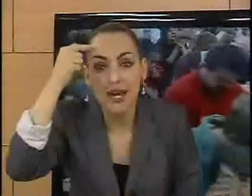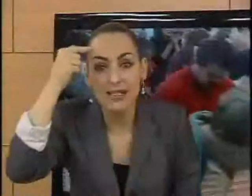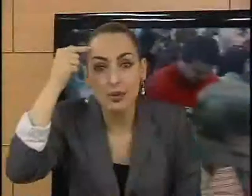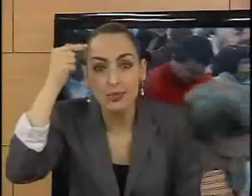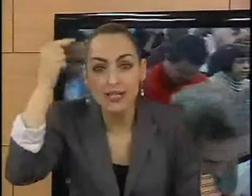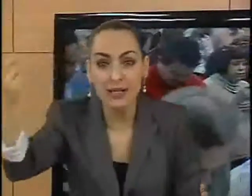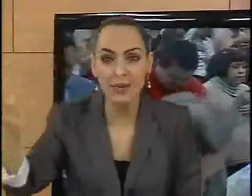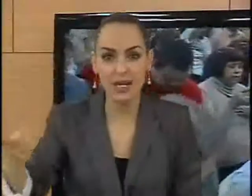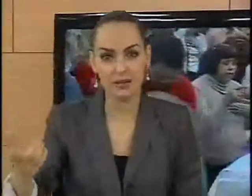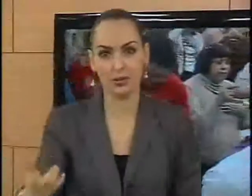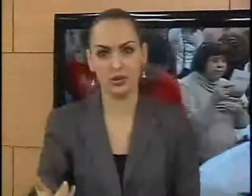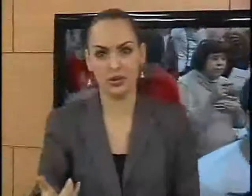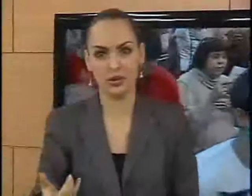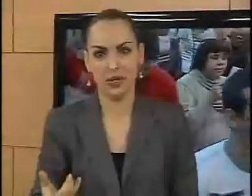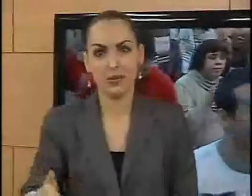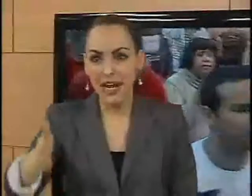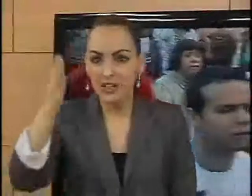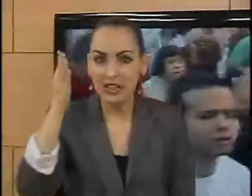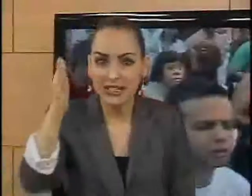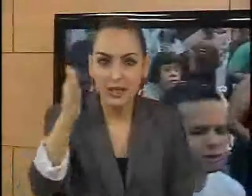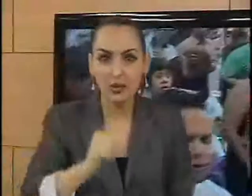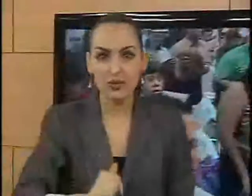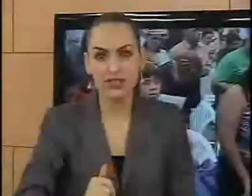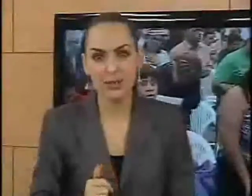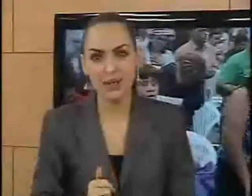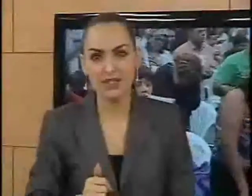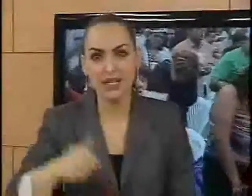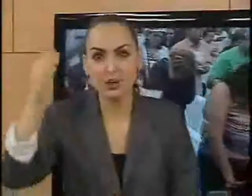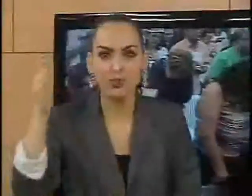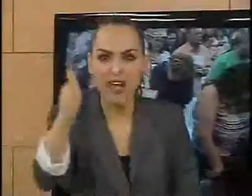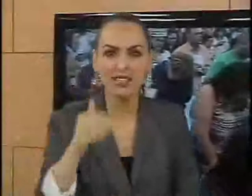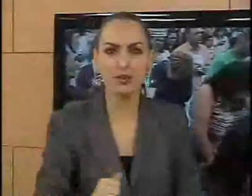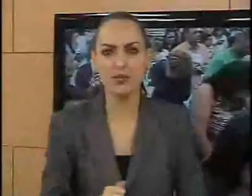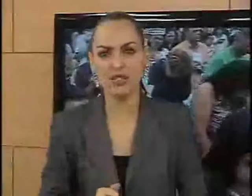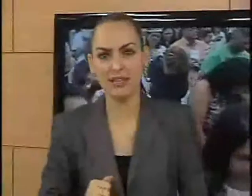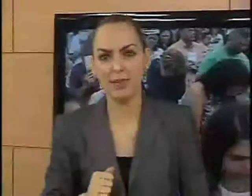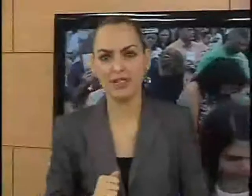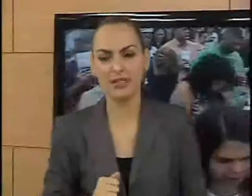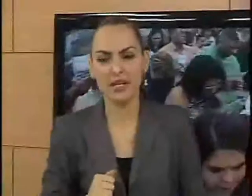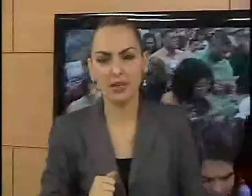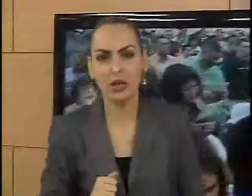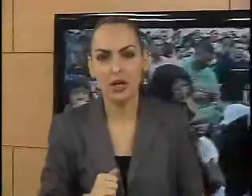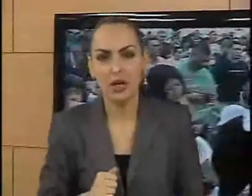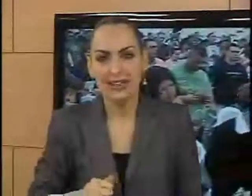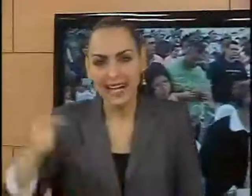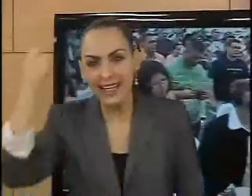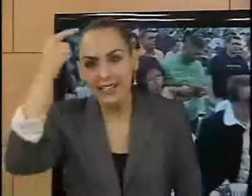começa com pensamento. Presta atenção no que você está pensando. Pensa no que você está pensando. Dá